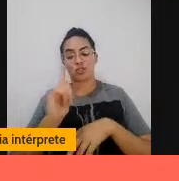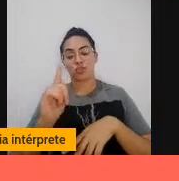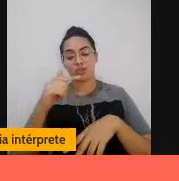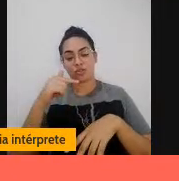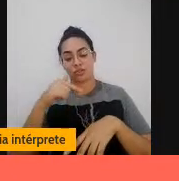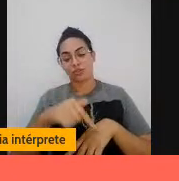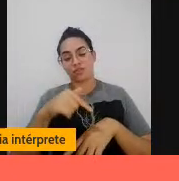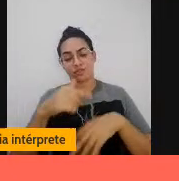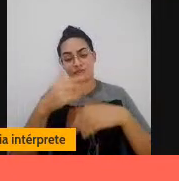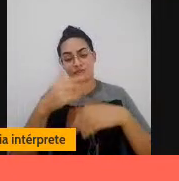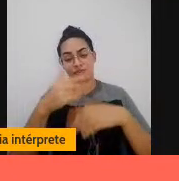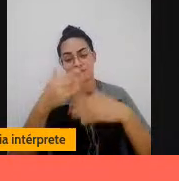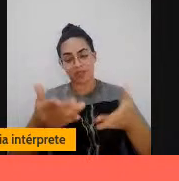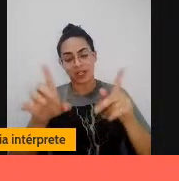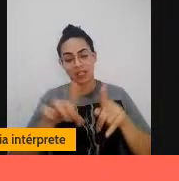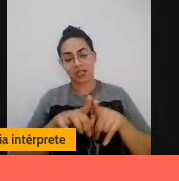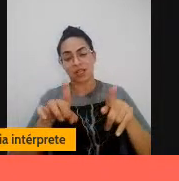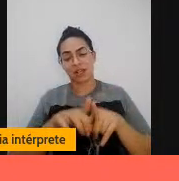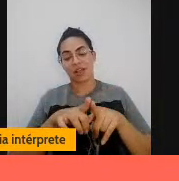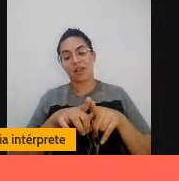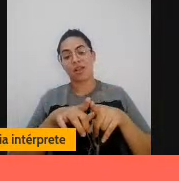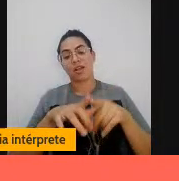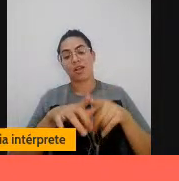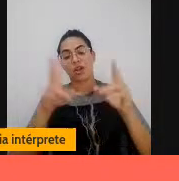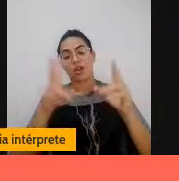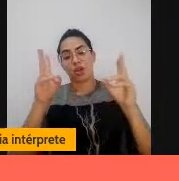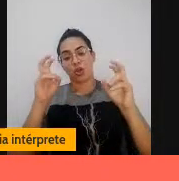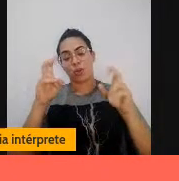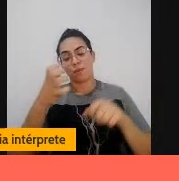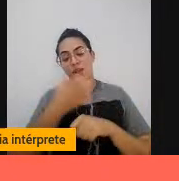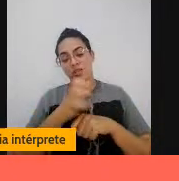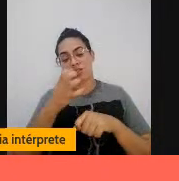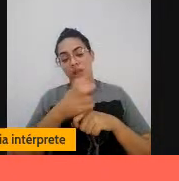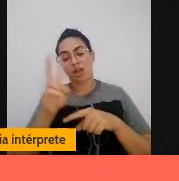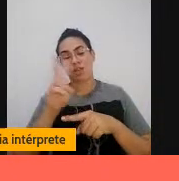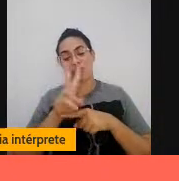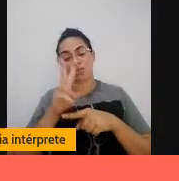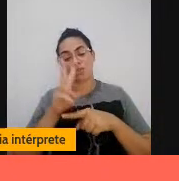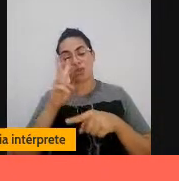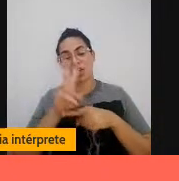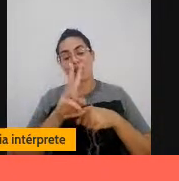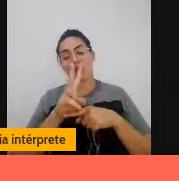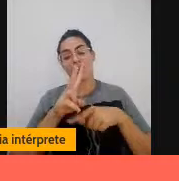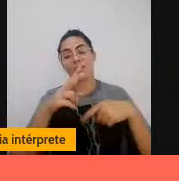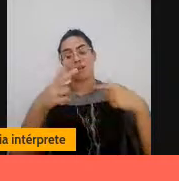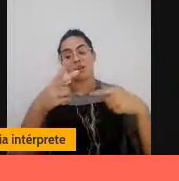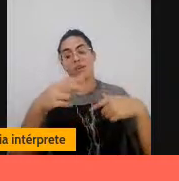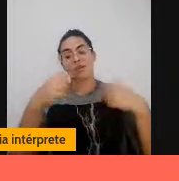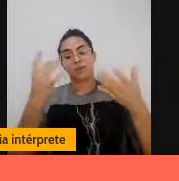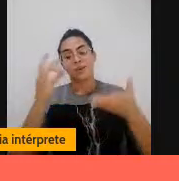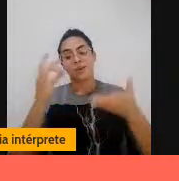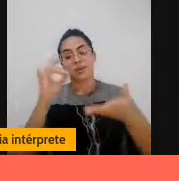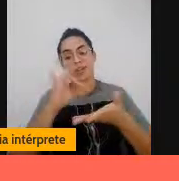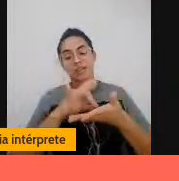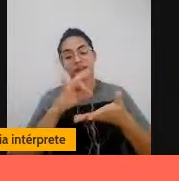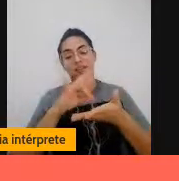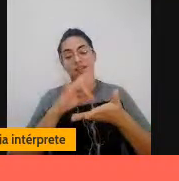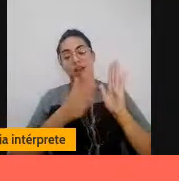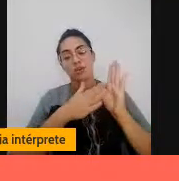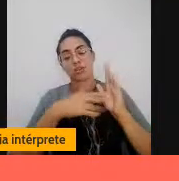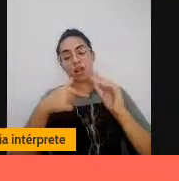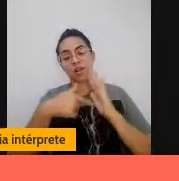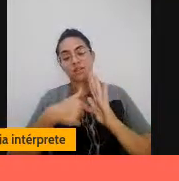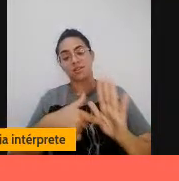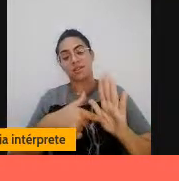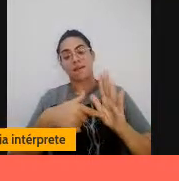Dadá, sobre estágios supervisionados, e ela tinha realmente feito essa proposta junto